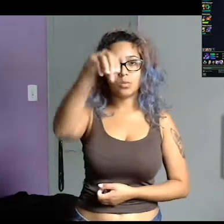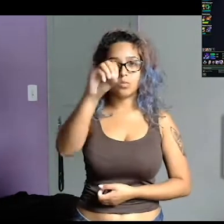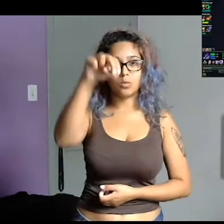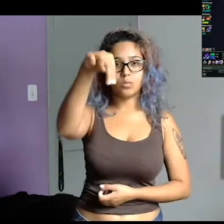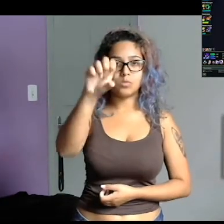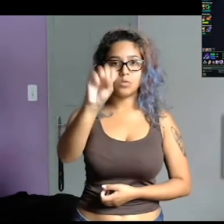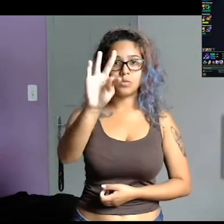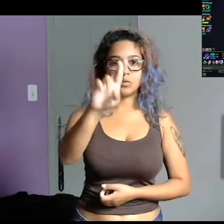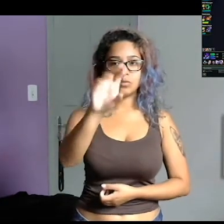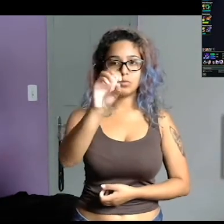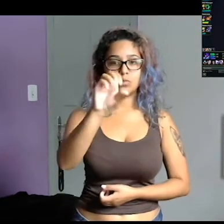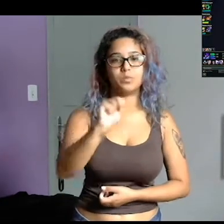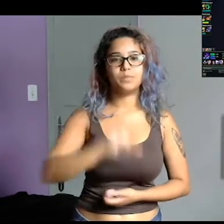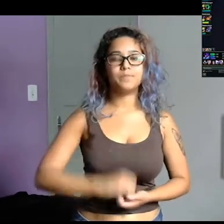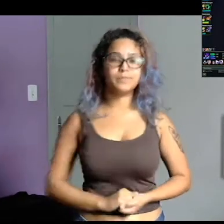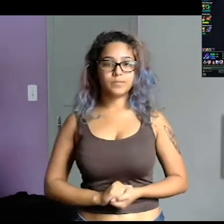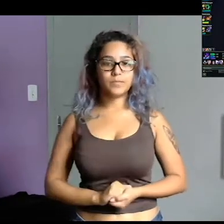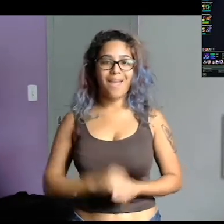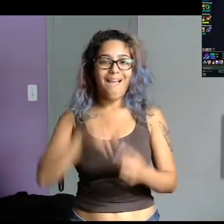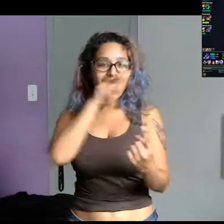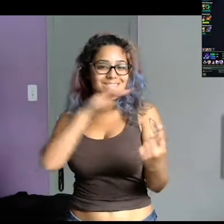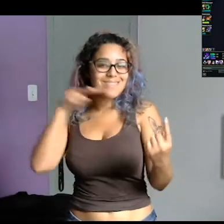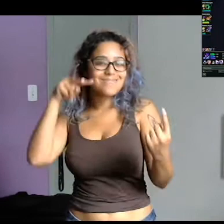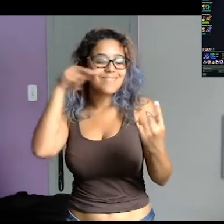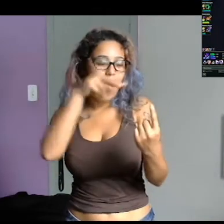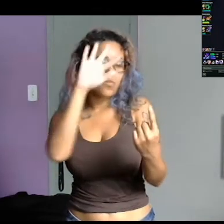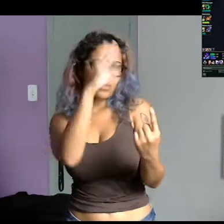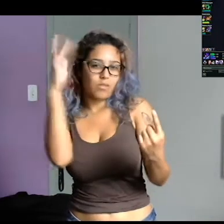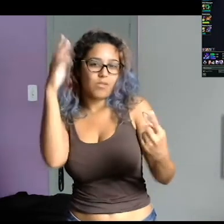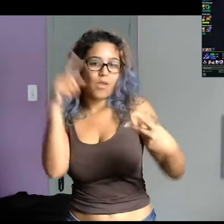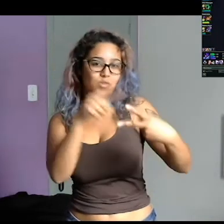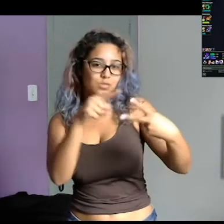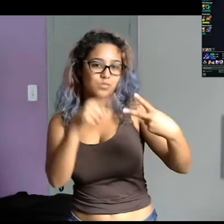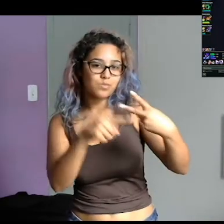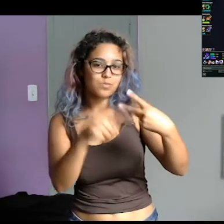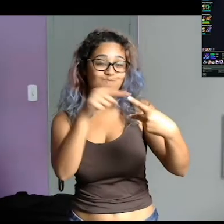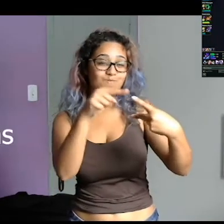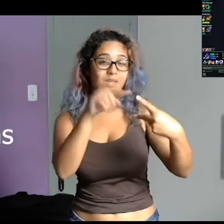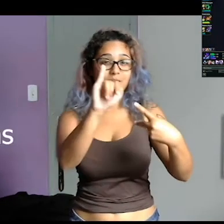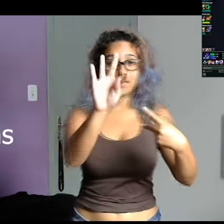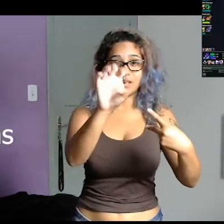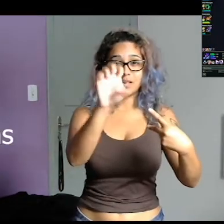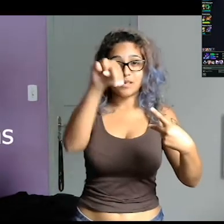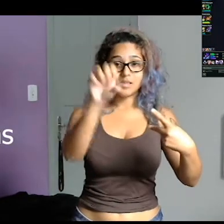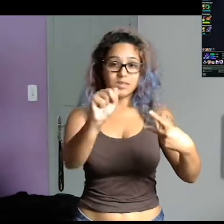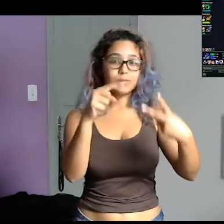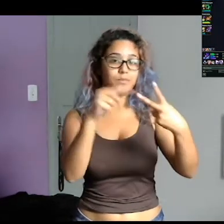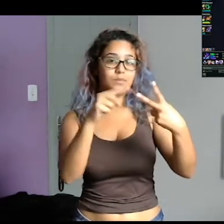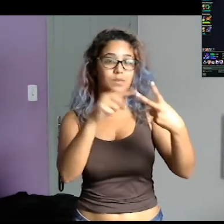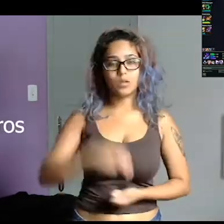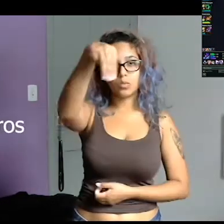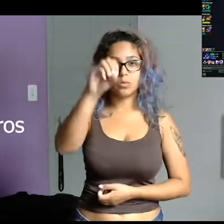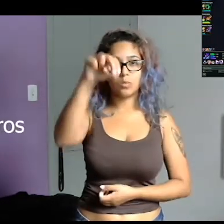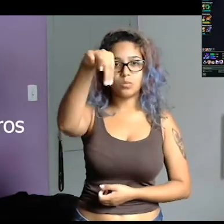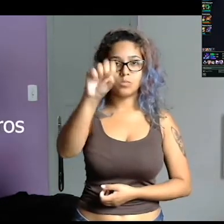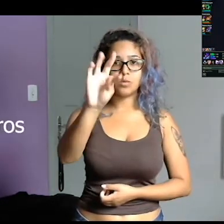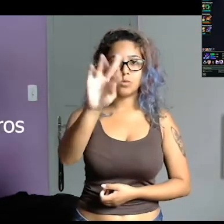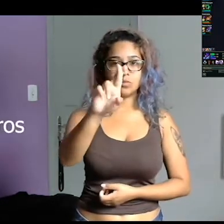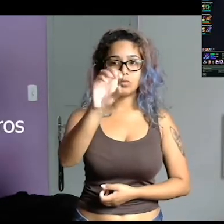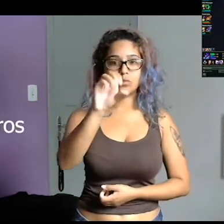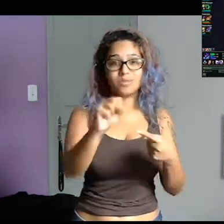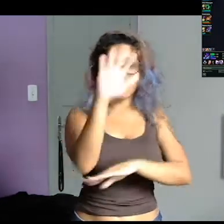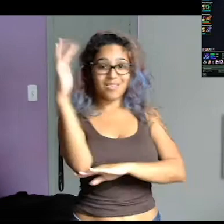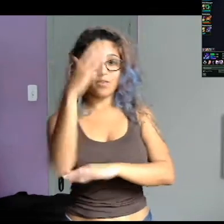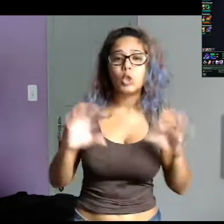fazer. A gente tá dando uma revisada sim também, tanto nos atributos dos itens, como nos atributos dos monstros neutros.